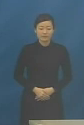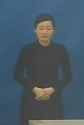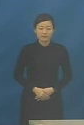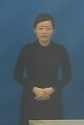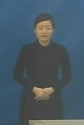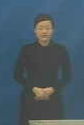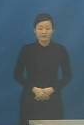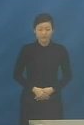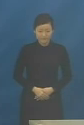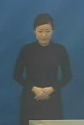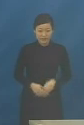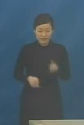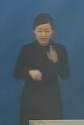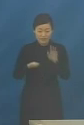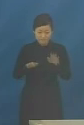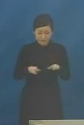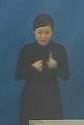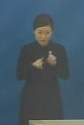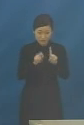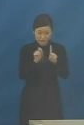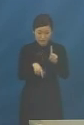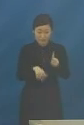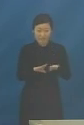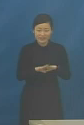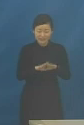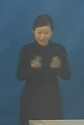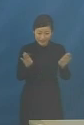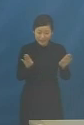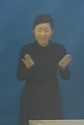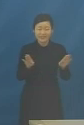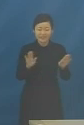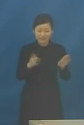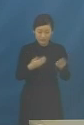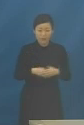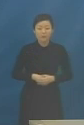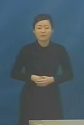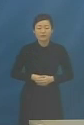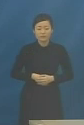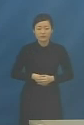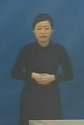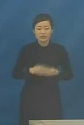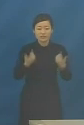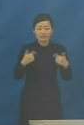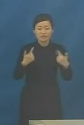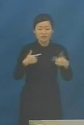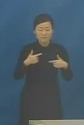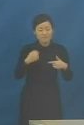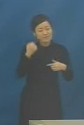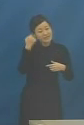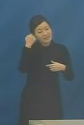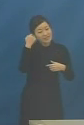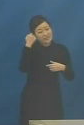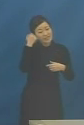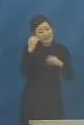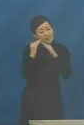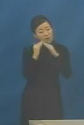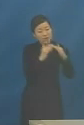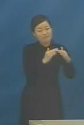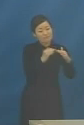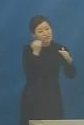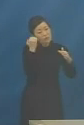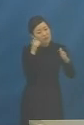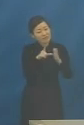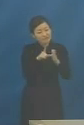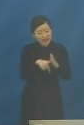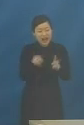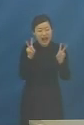11月に入りまして私どもあのお宿に泊まったら毎月カニが当たるというキャンペーンを始め